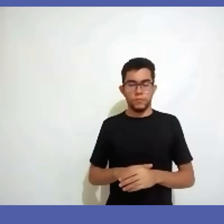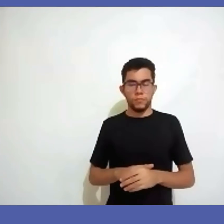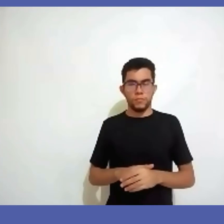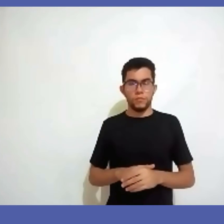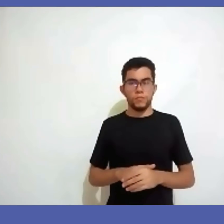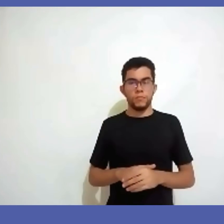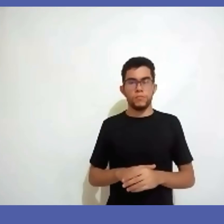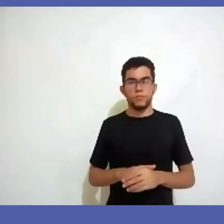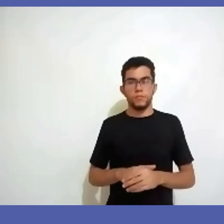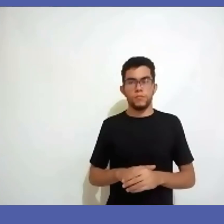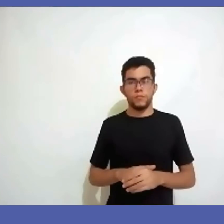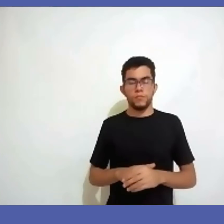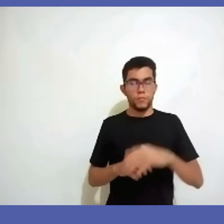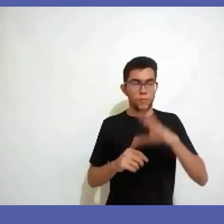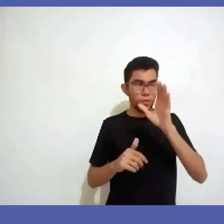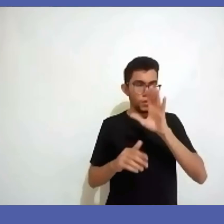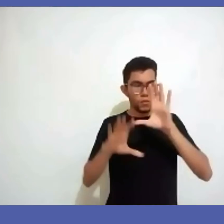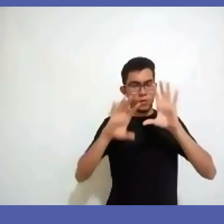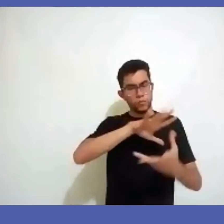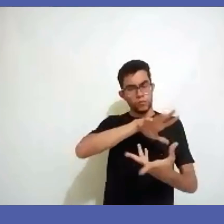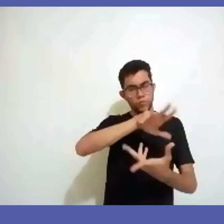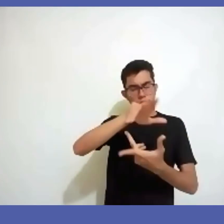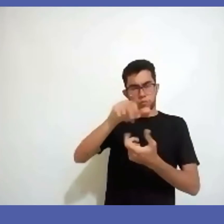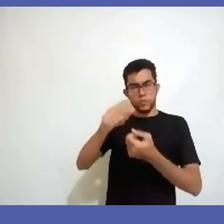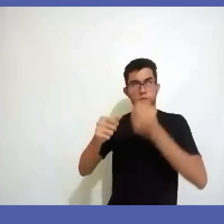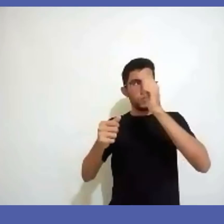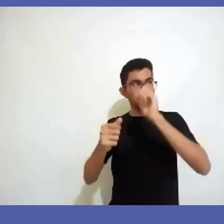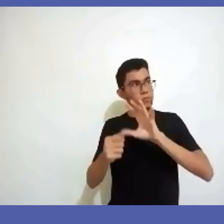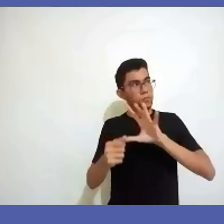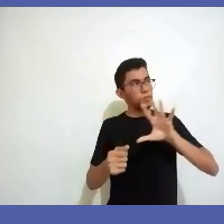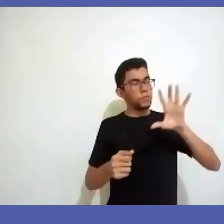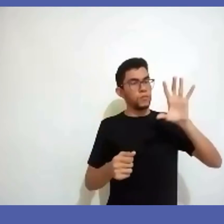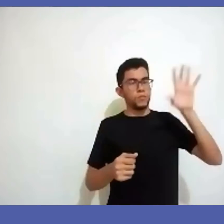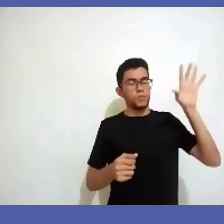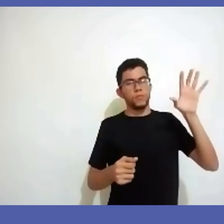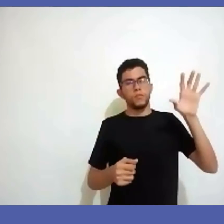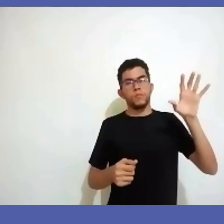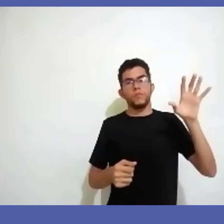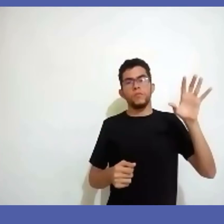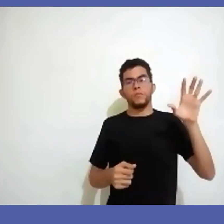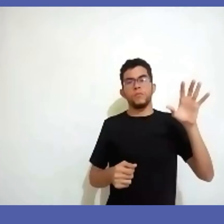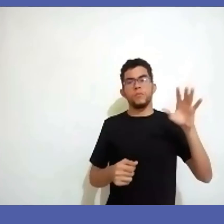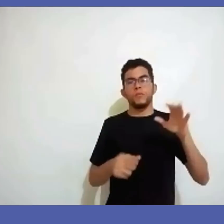europeu são conhecidos, esses judeus são conhecidos como Ashkenazi,